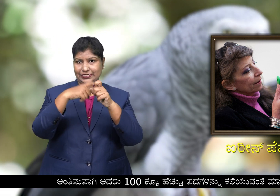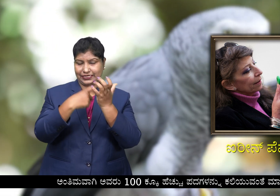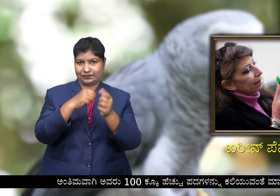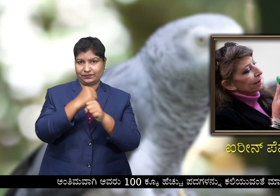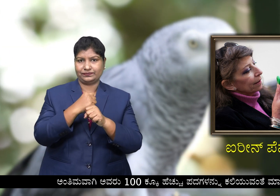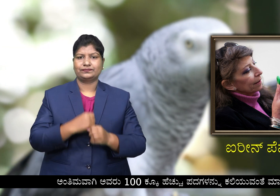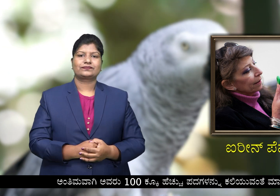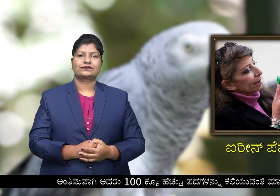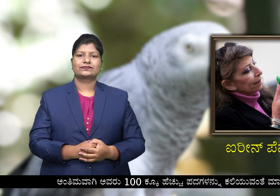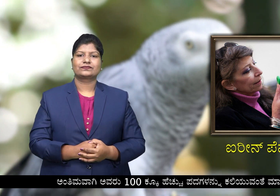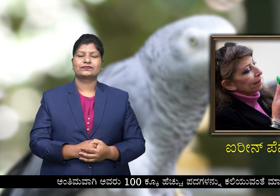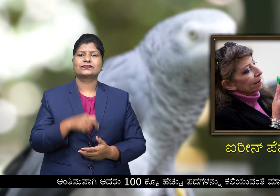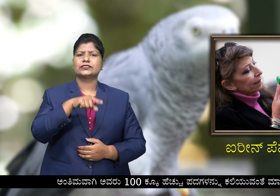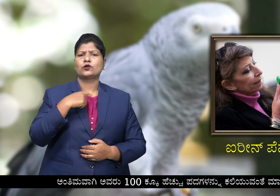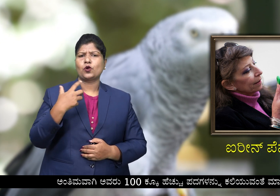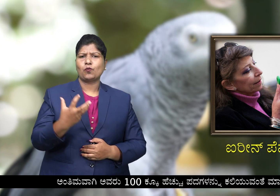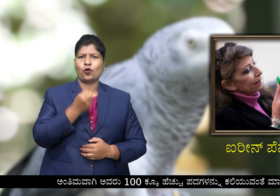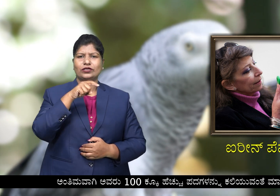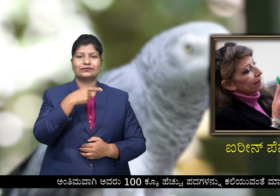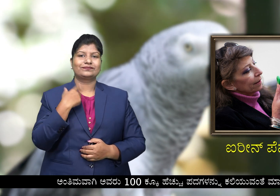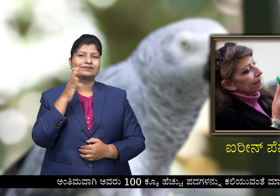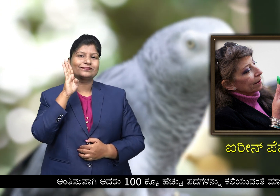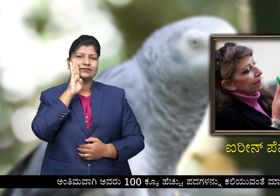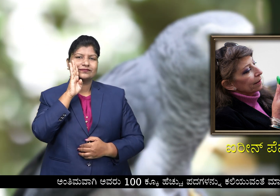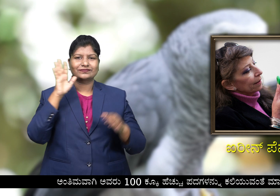ಪದಗಳನ್ನ ಕಲಿಯುವಂತೆ ಮಾಡಿದರು.